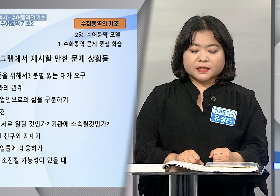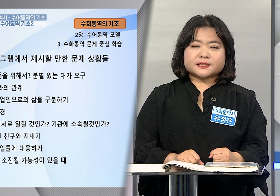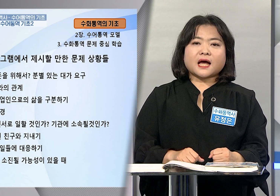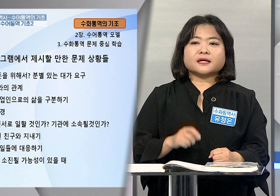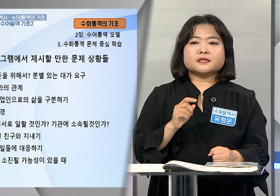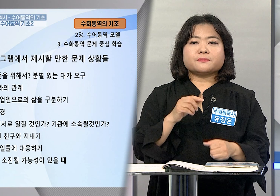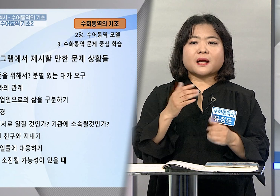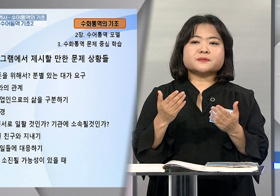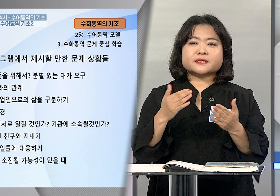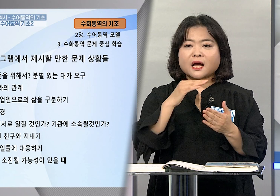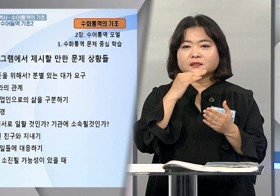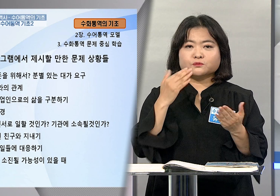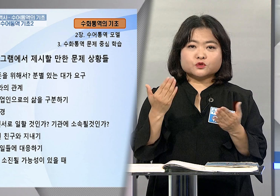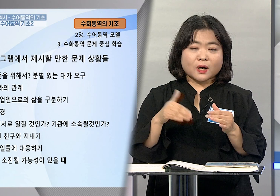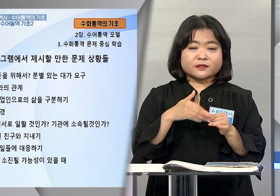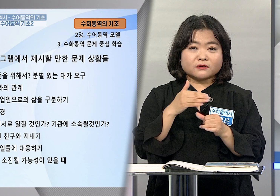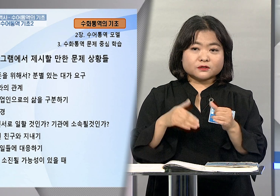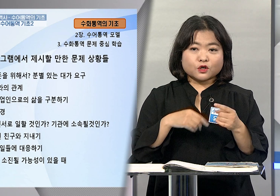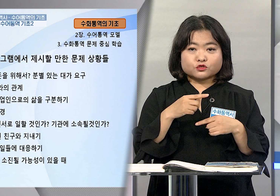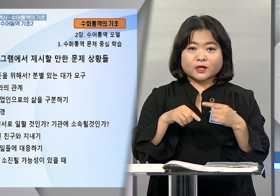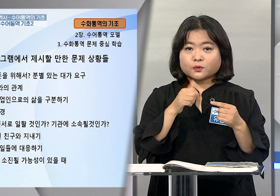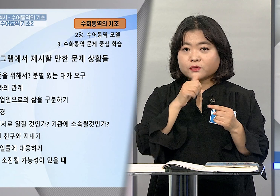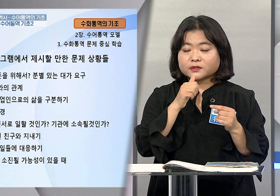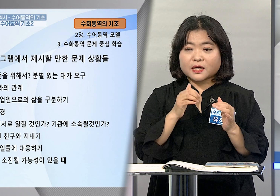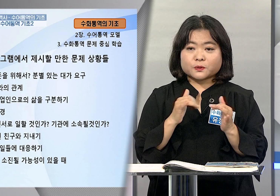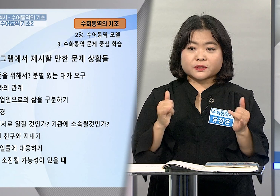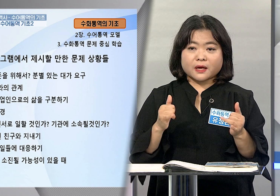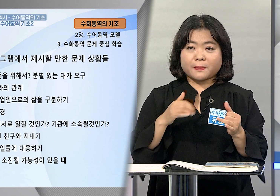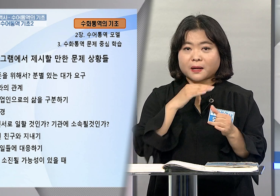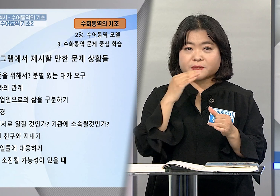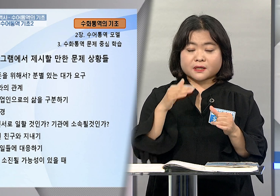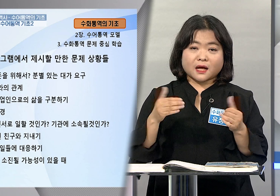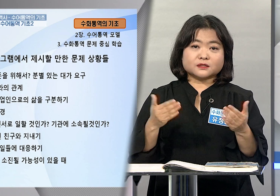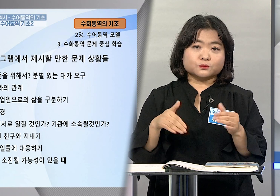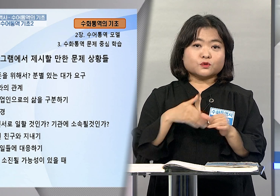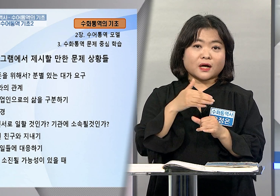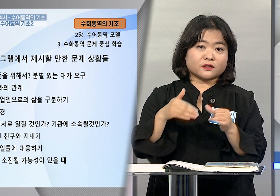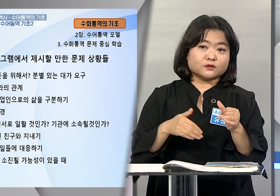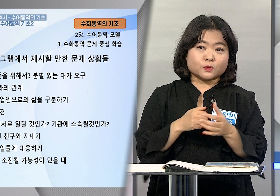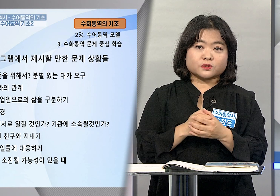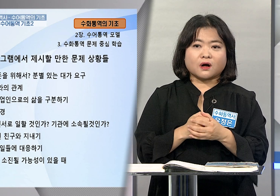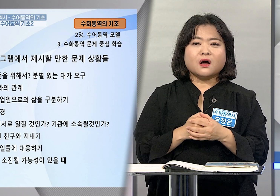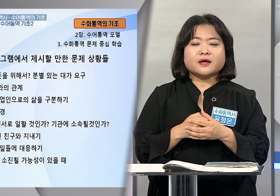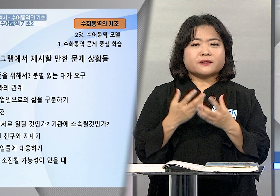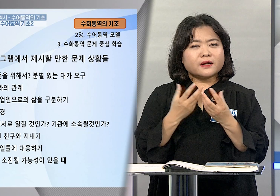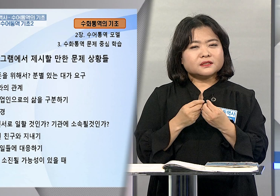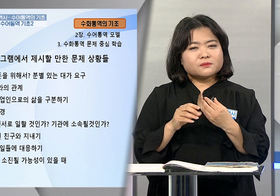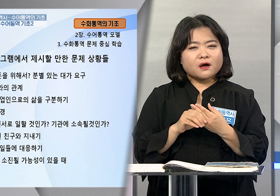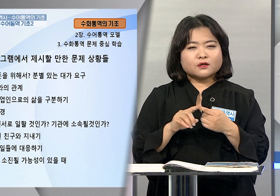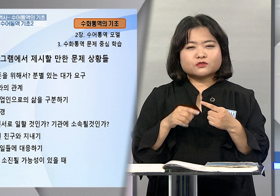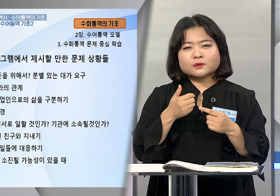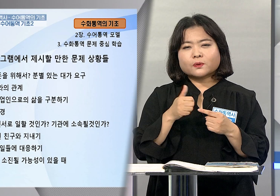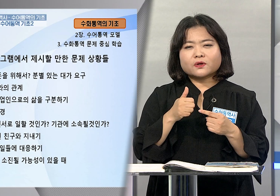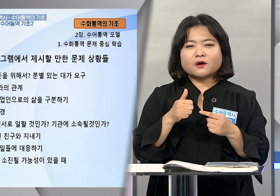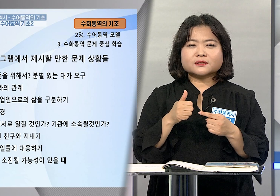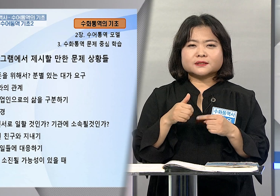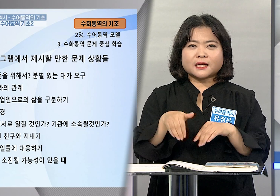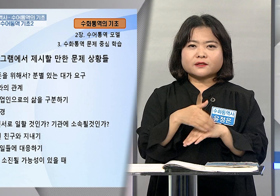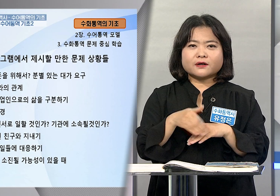자, 이 바람직한 근무 환경은요, 수화통역사로서의 바람직한 근무 환경으로서 예를 들면 수화통역을 다녀야